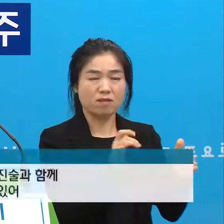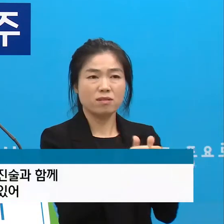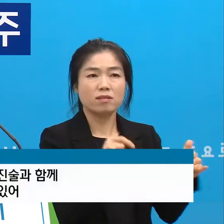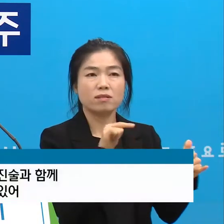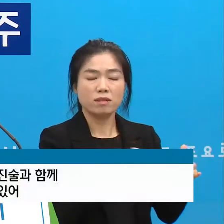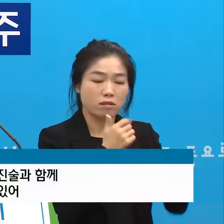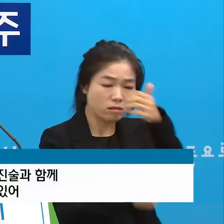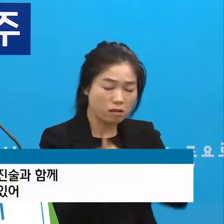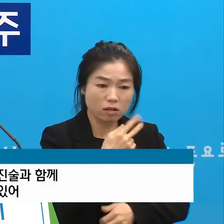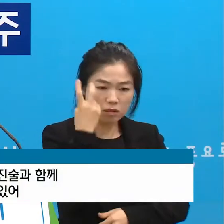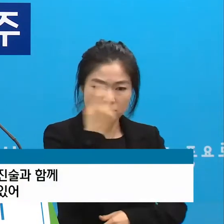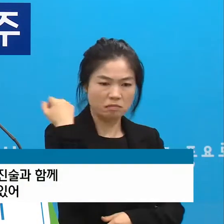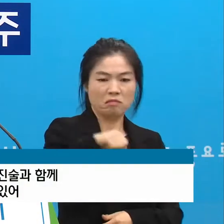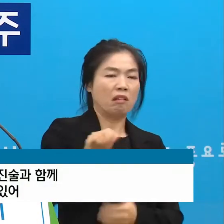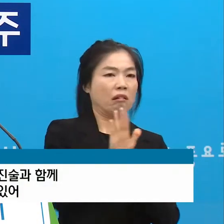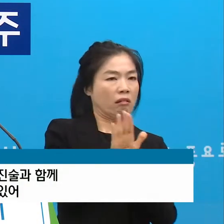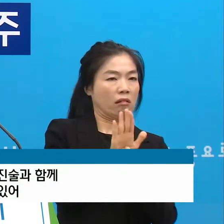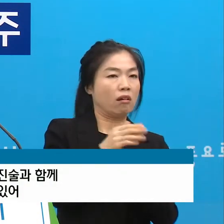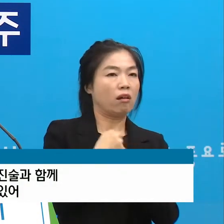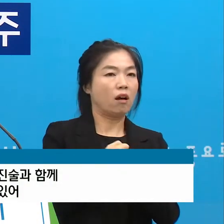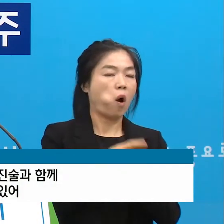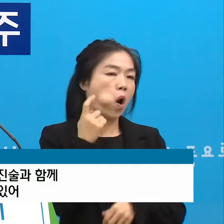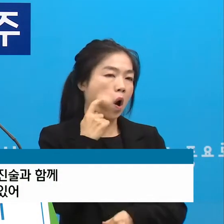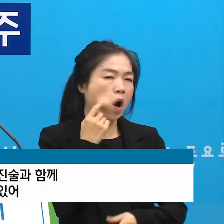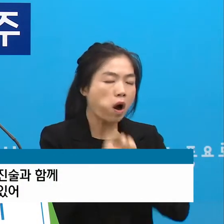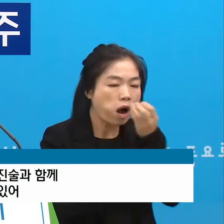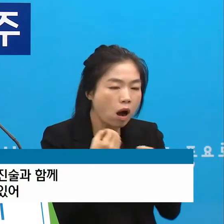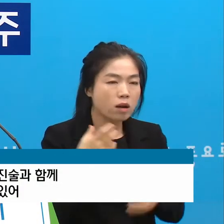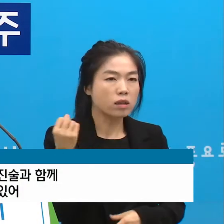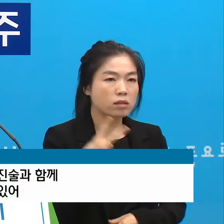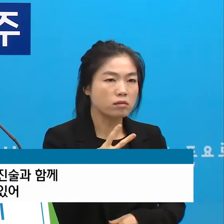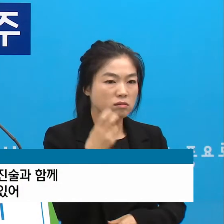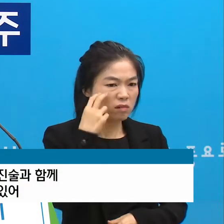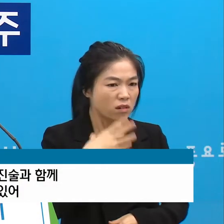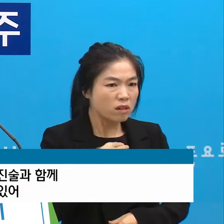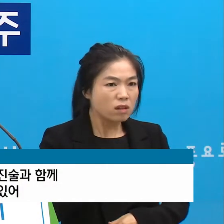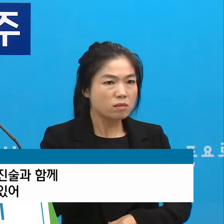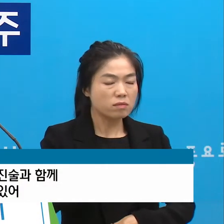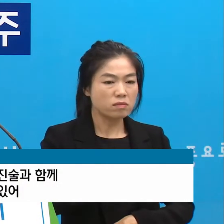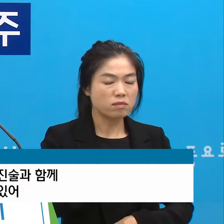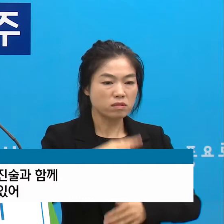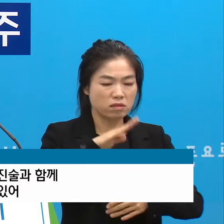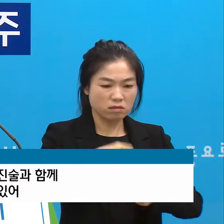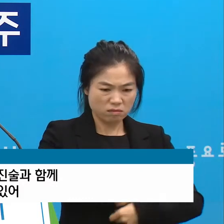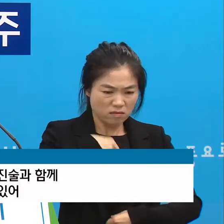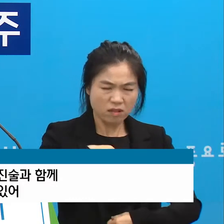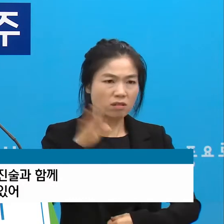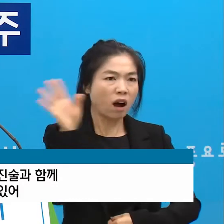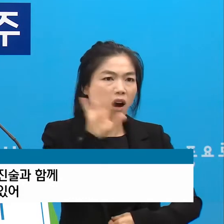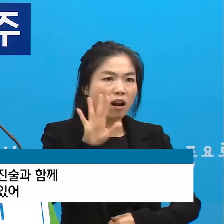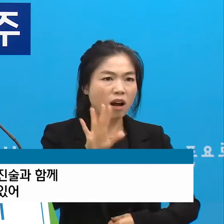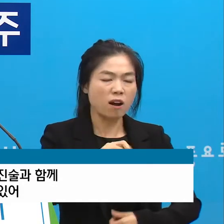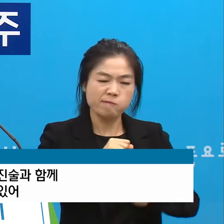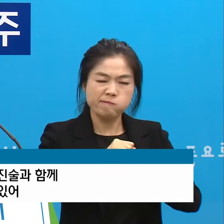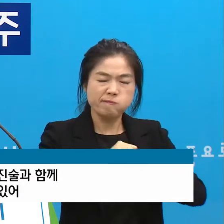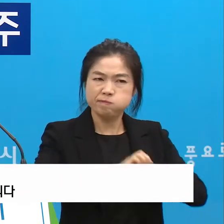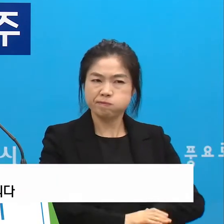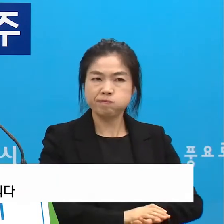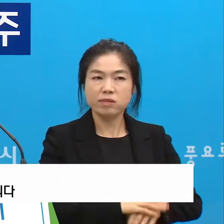확진자는 역학조사를 거부하고 거짓 진술과 함께 고의적으로 사실을 누락, 은폐한 사실이